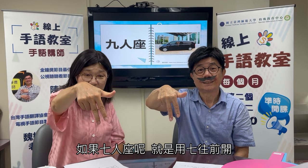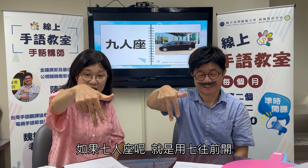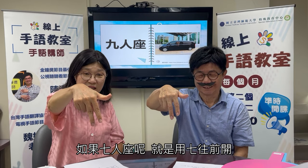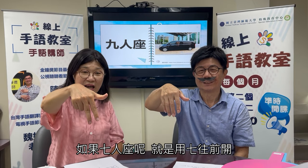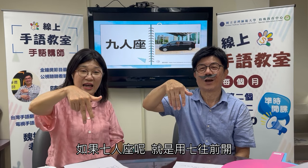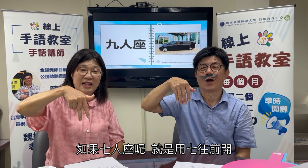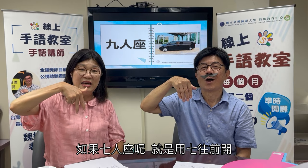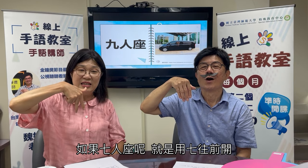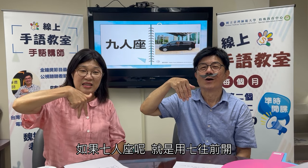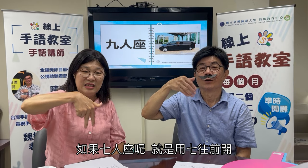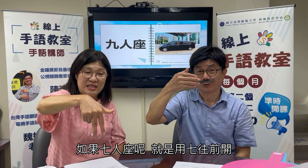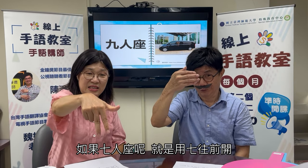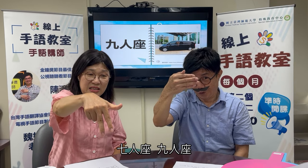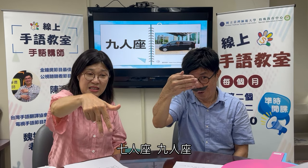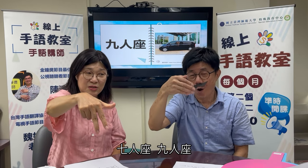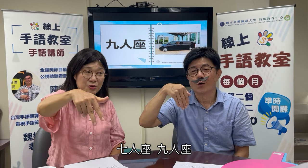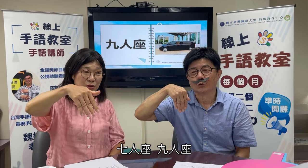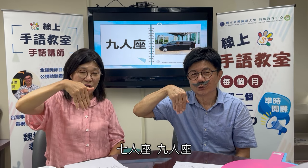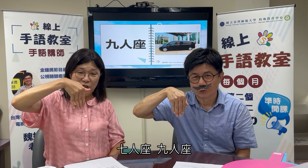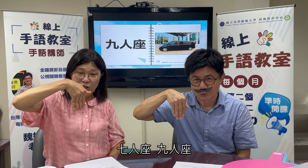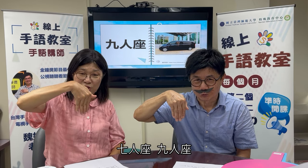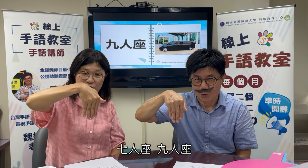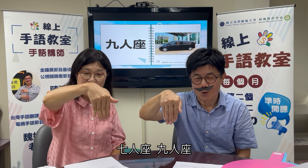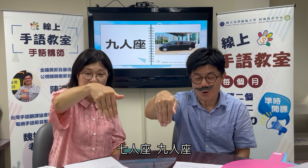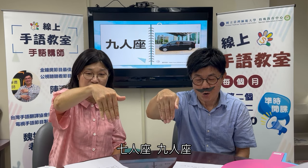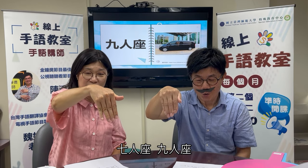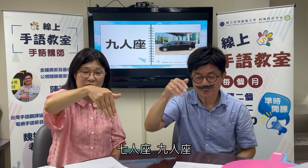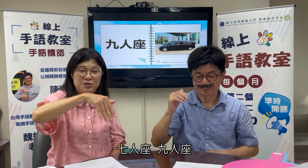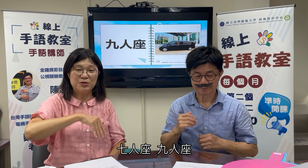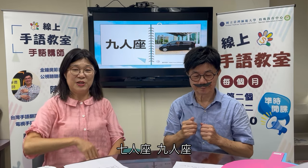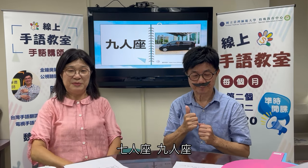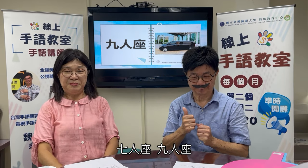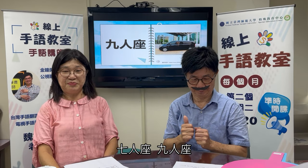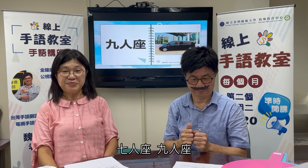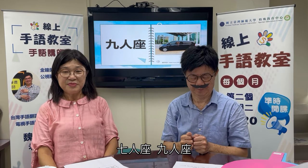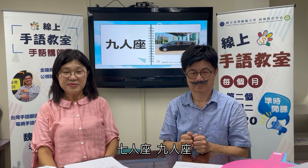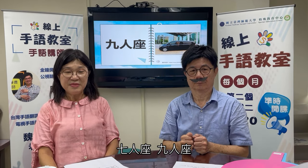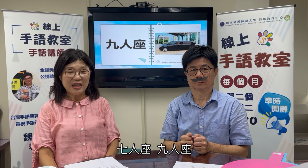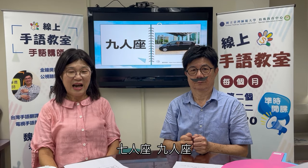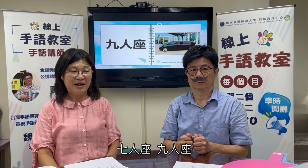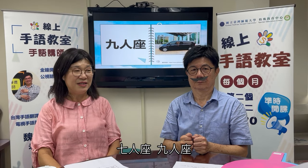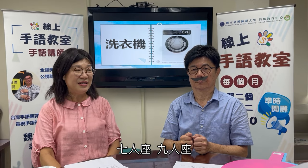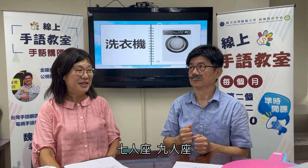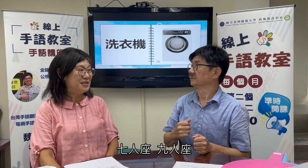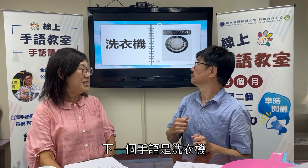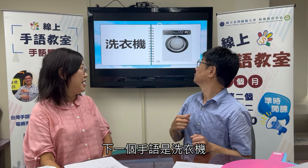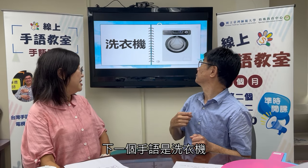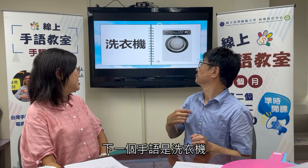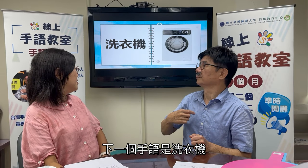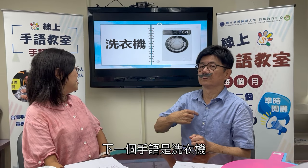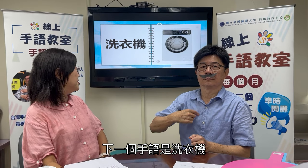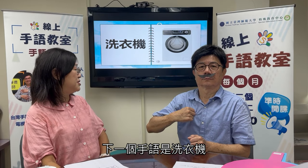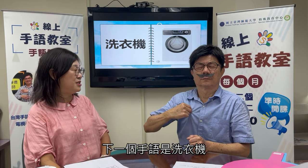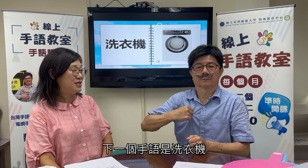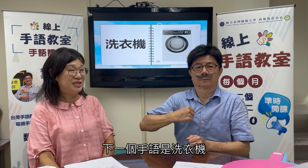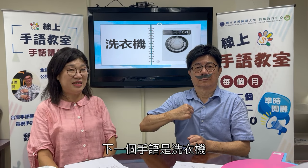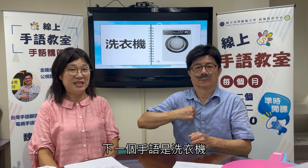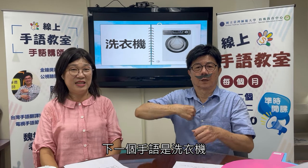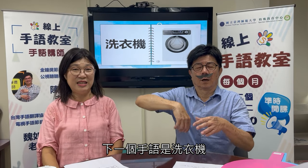前开，七人座，九人座。好，下一个手语是洗衣